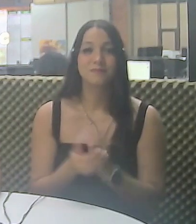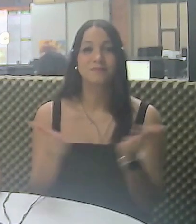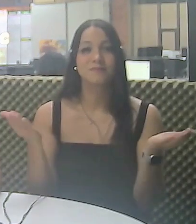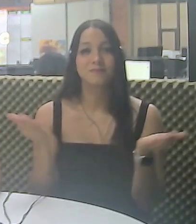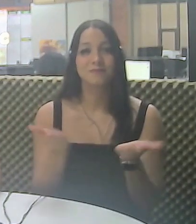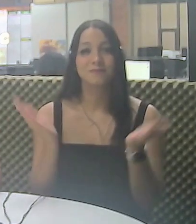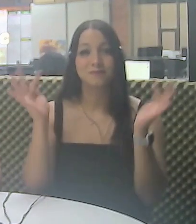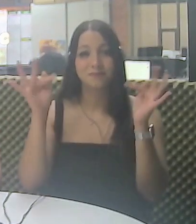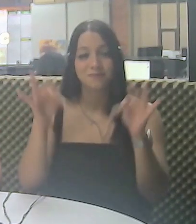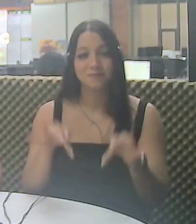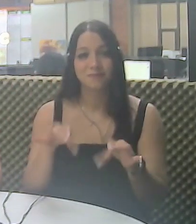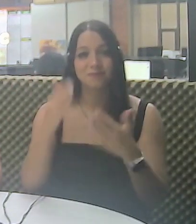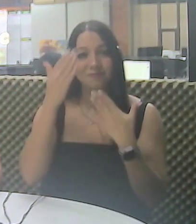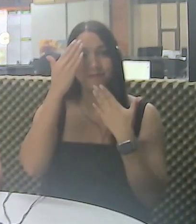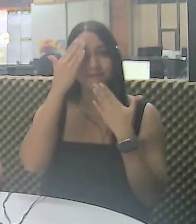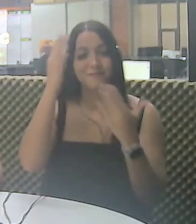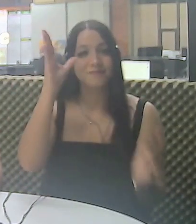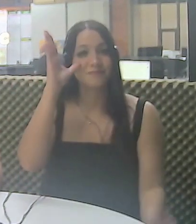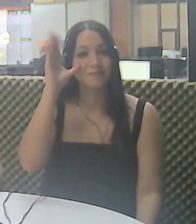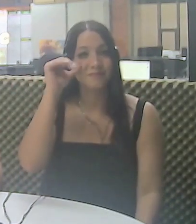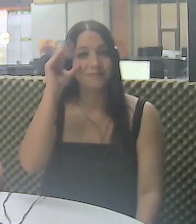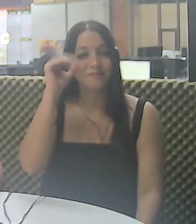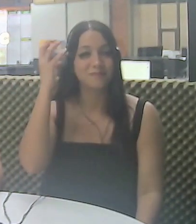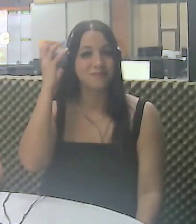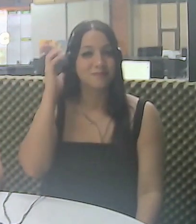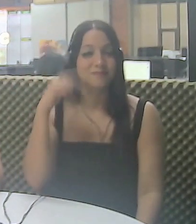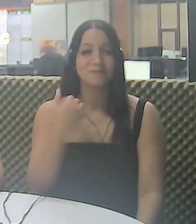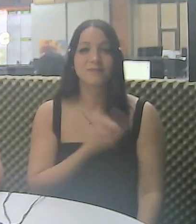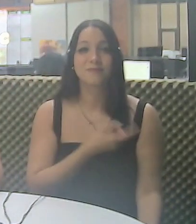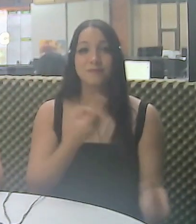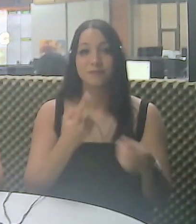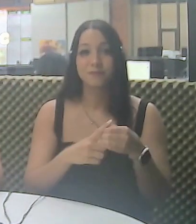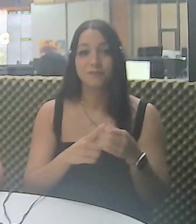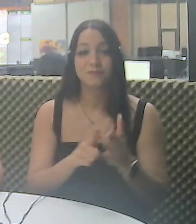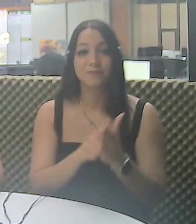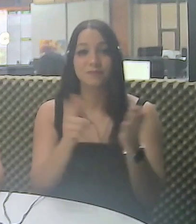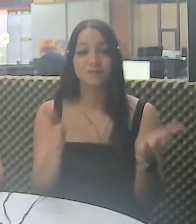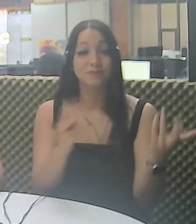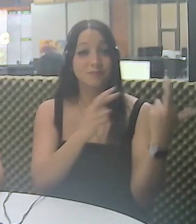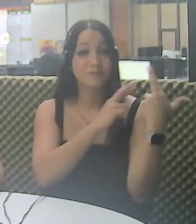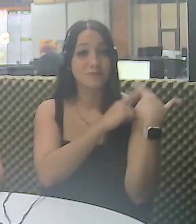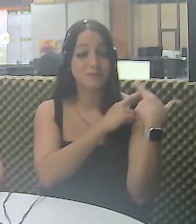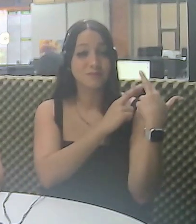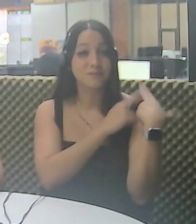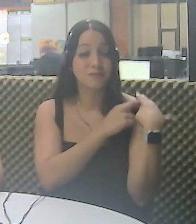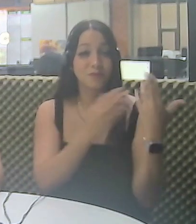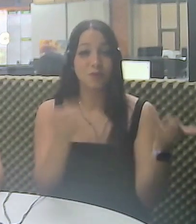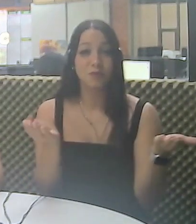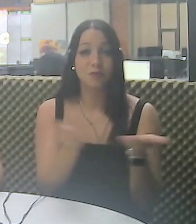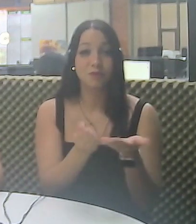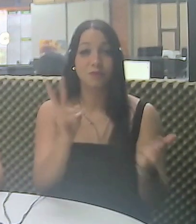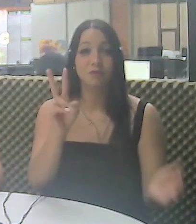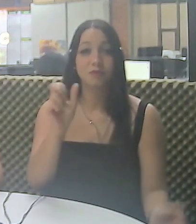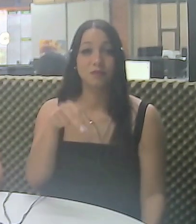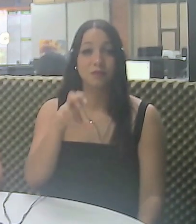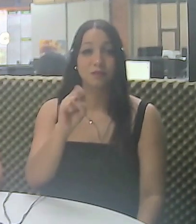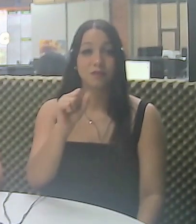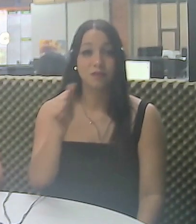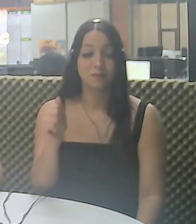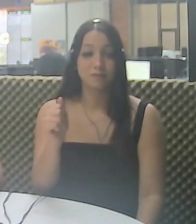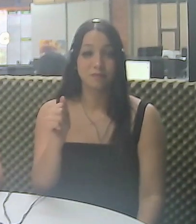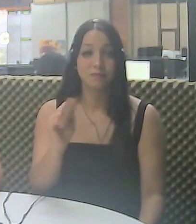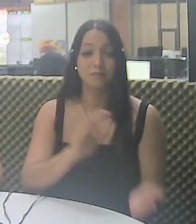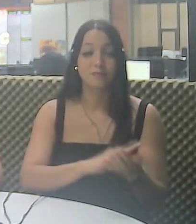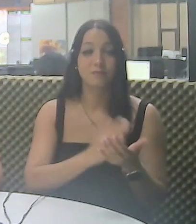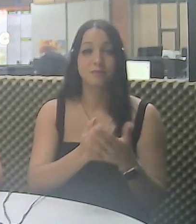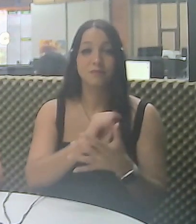E a edição de hoje fica por aqui. Obrigado pela sua audiência, Rádio Nossa Cidade. Jornalista responsável pela edição, Vanessa